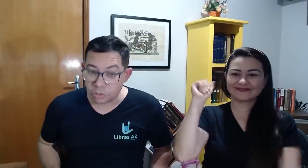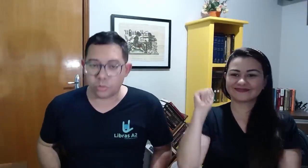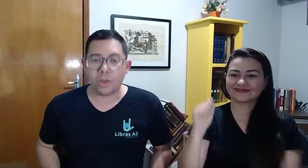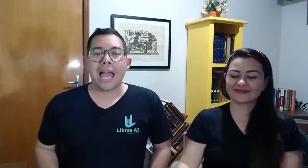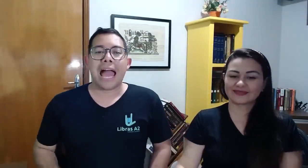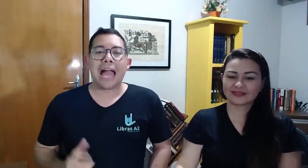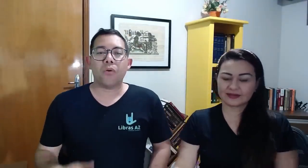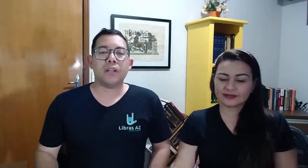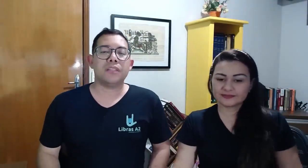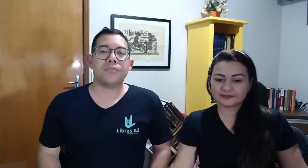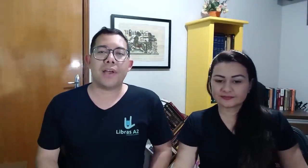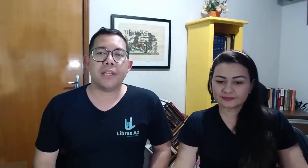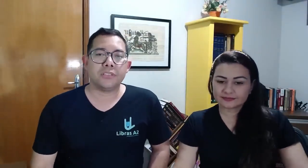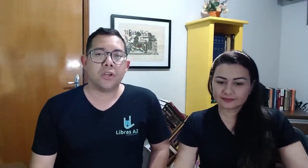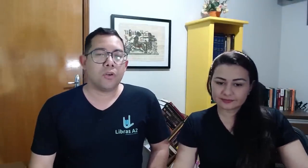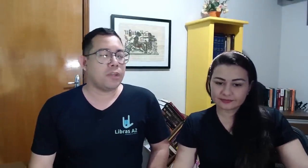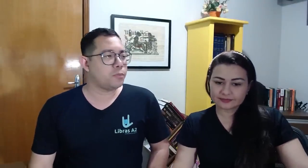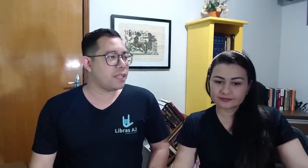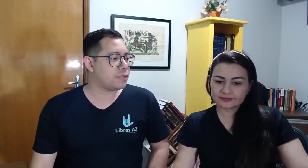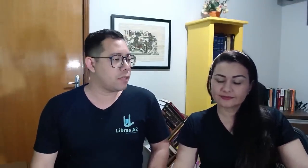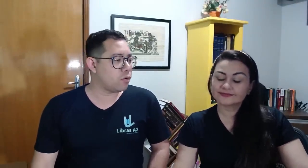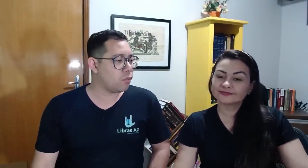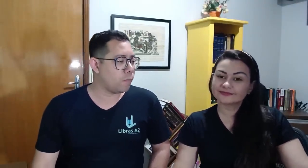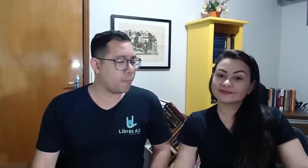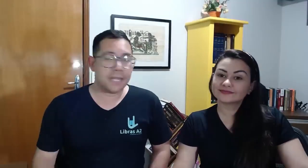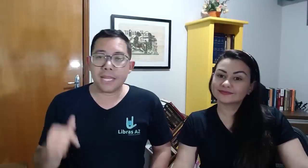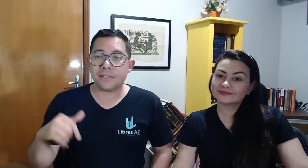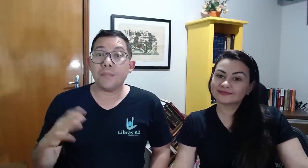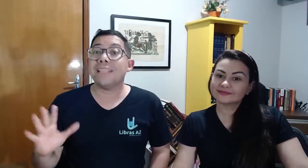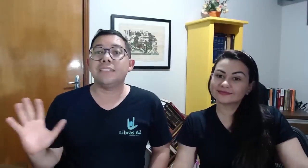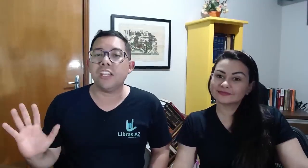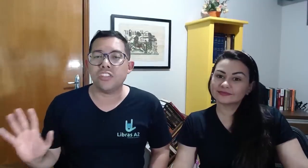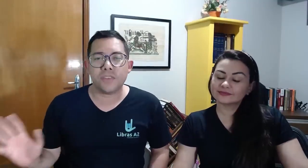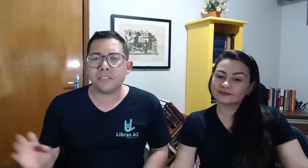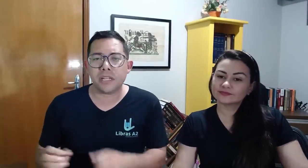Isso. Agora você faz uma expressão crescendo, mas triste. Faz triste.